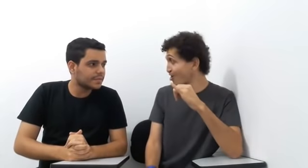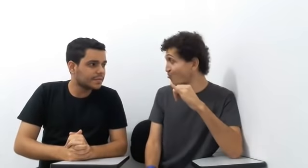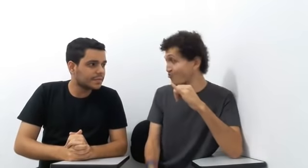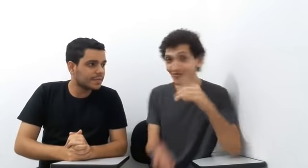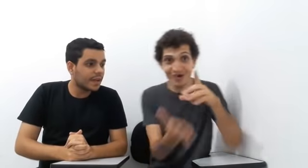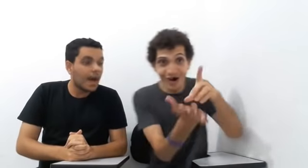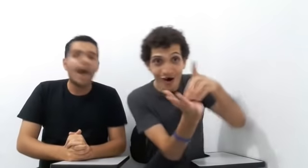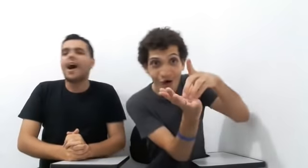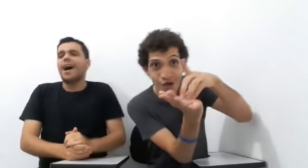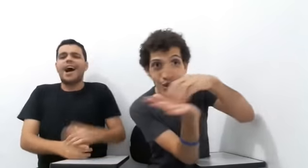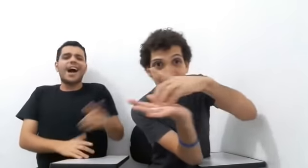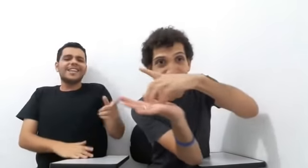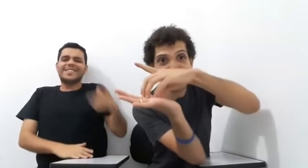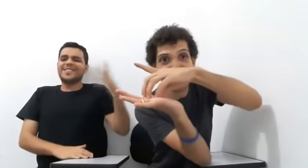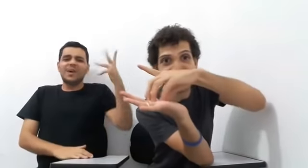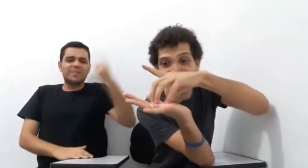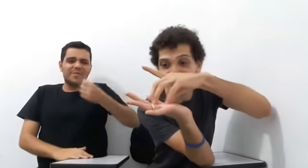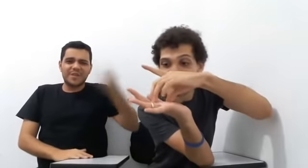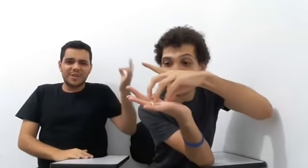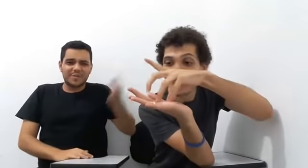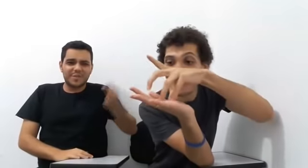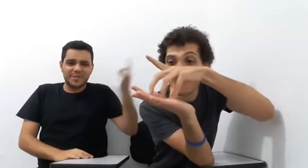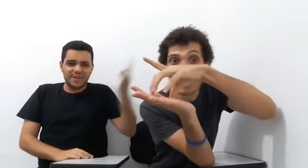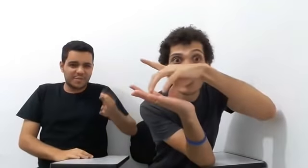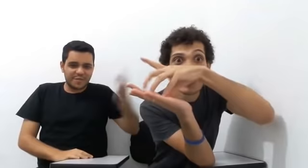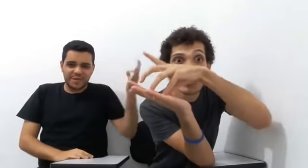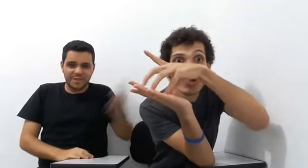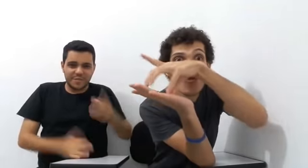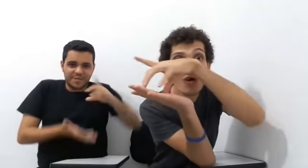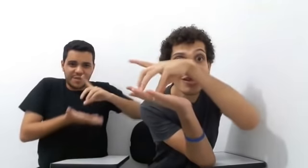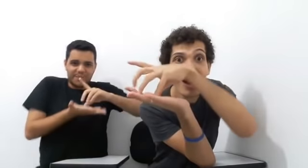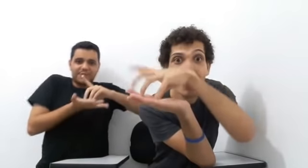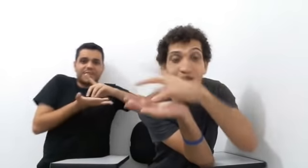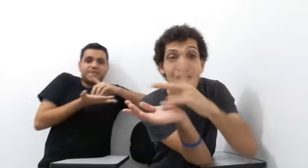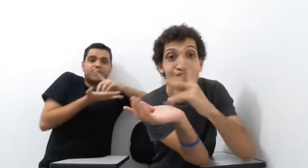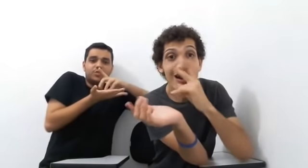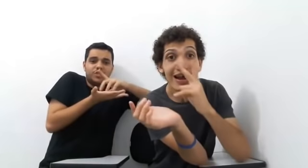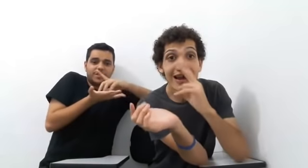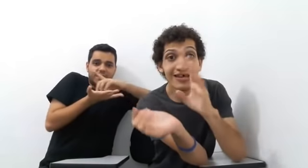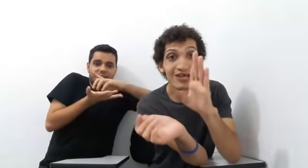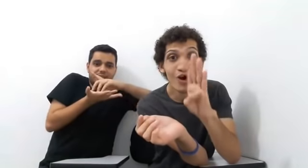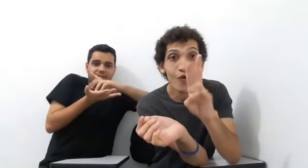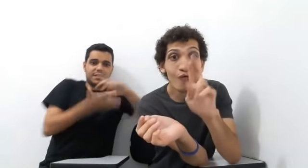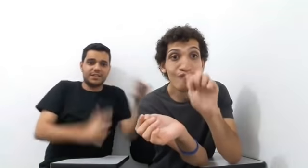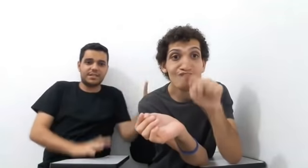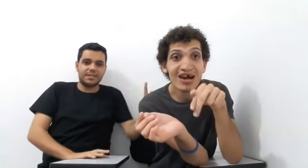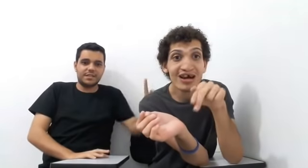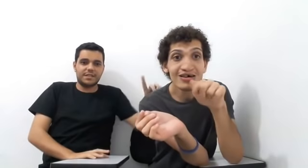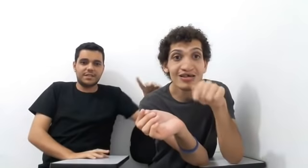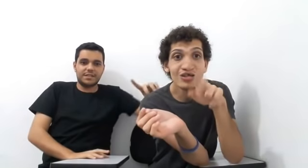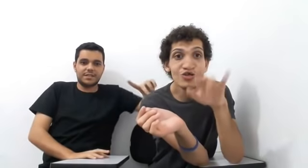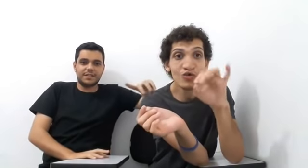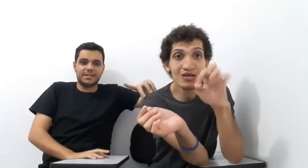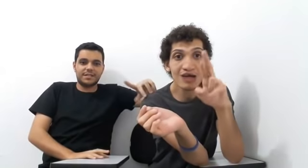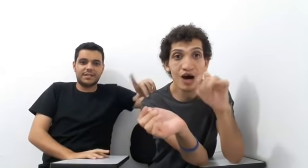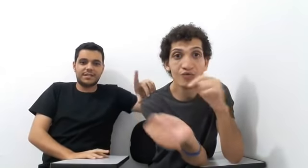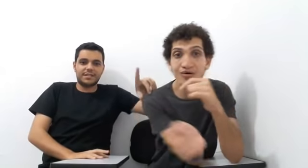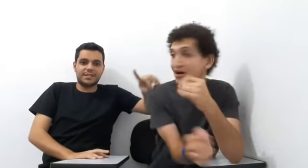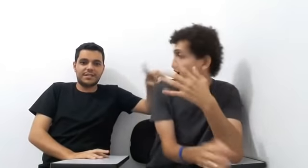dinossauro. Olha que doido. É perfeito. Dinossauro. Parece um grande dinossauro. Ai meu